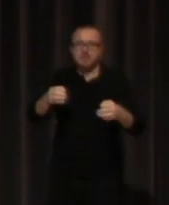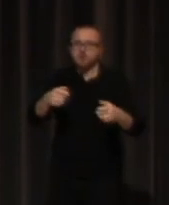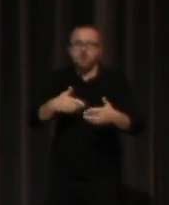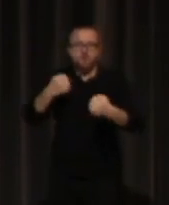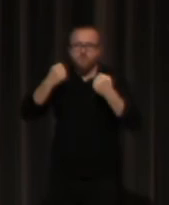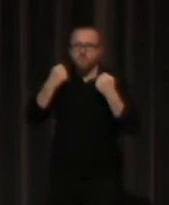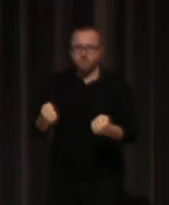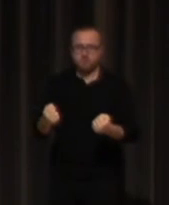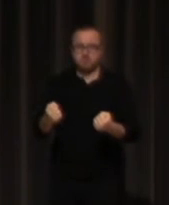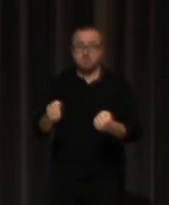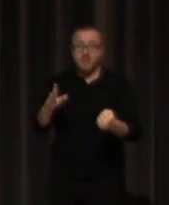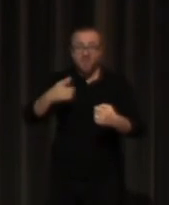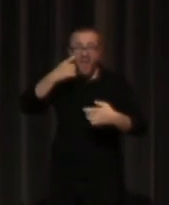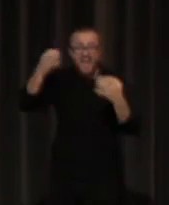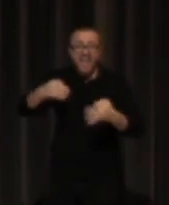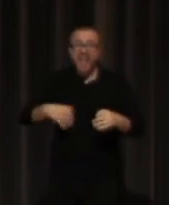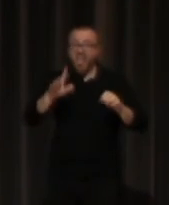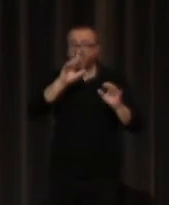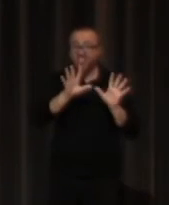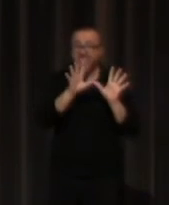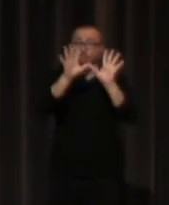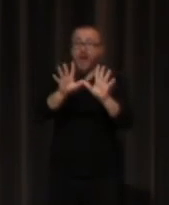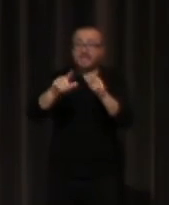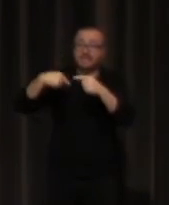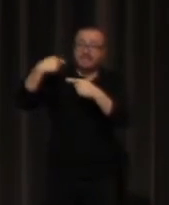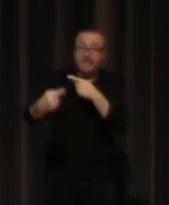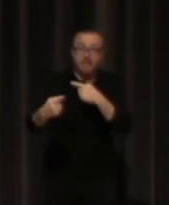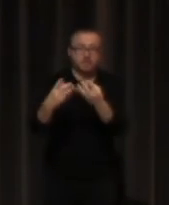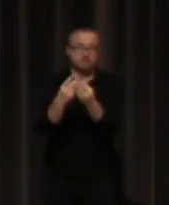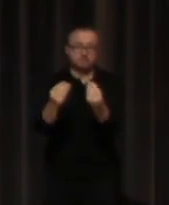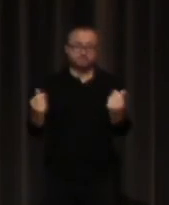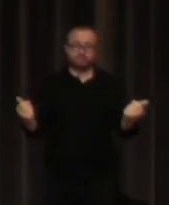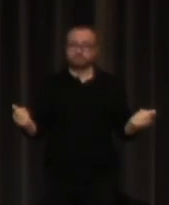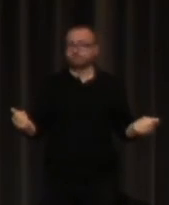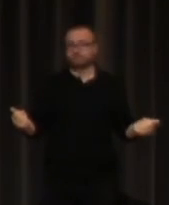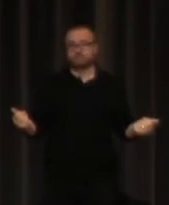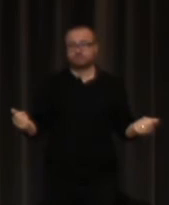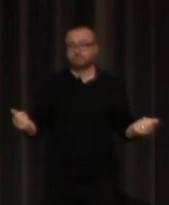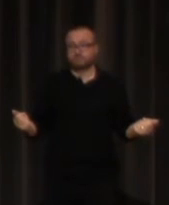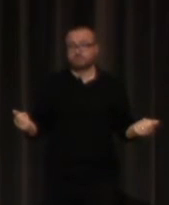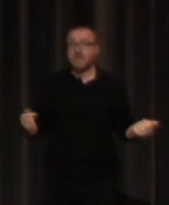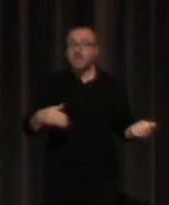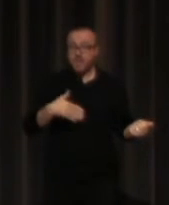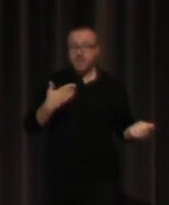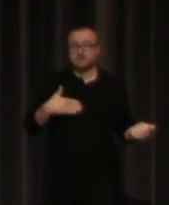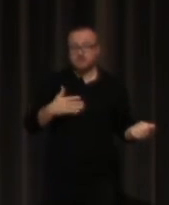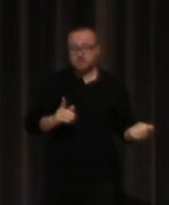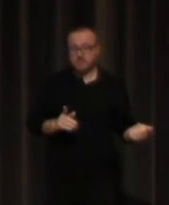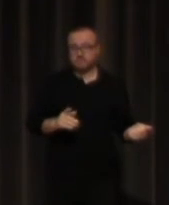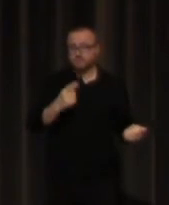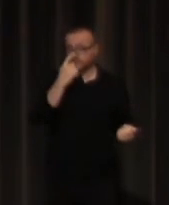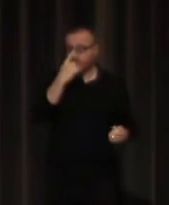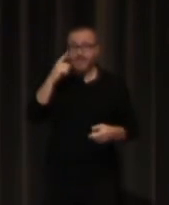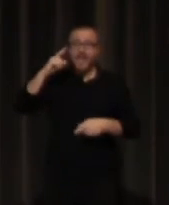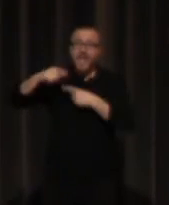conserva ni una dècada. Això, malauradament, per molts autors és així. Però el llegat literari és